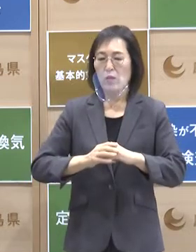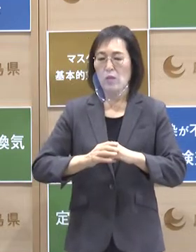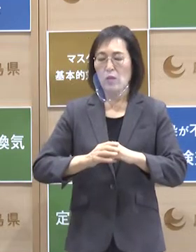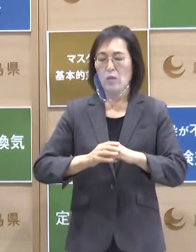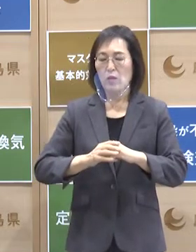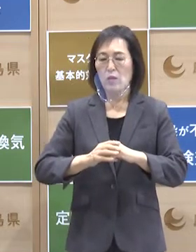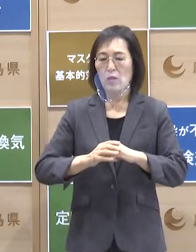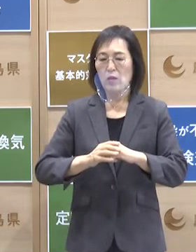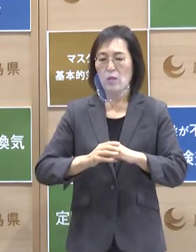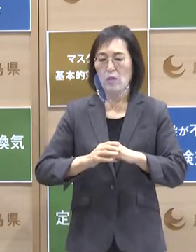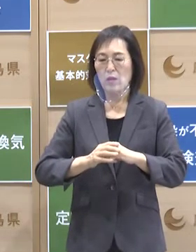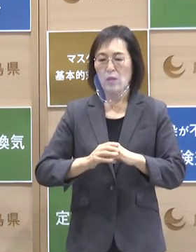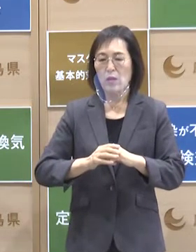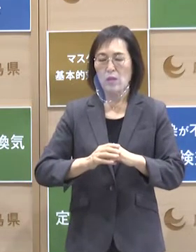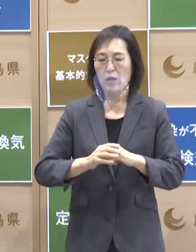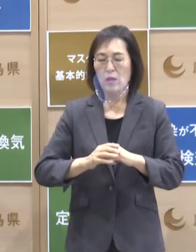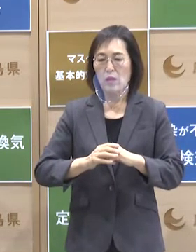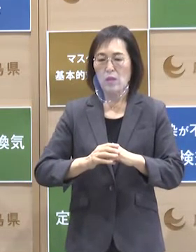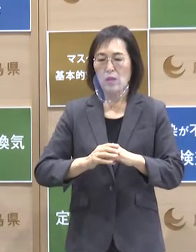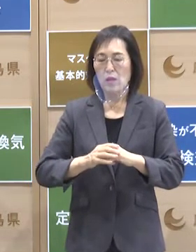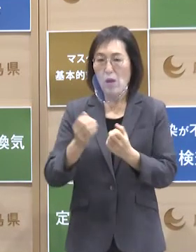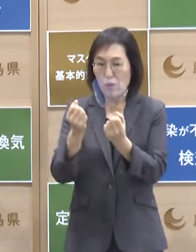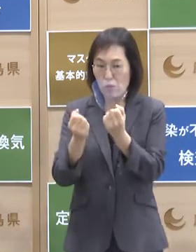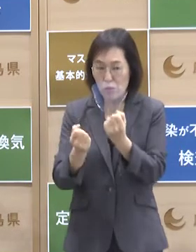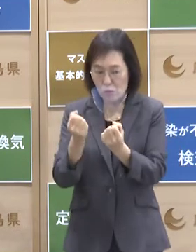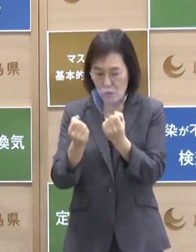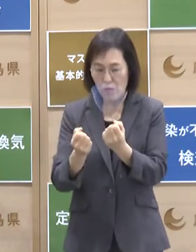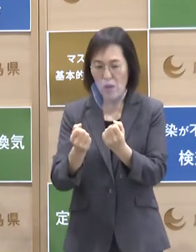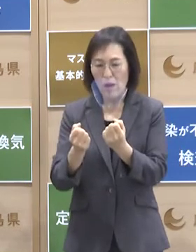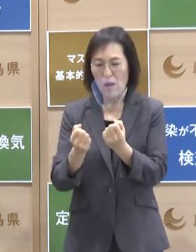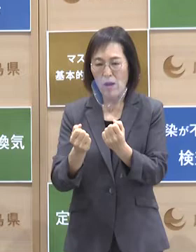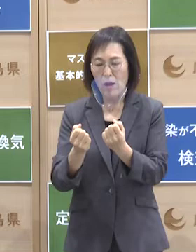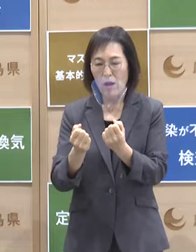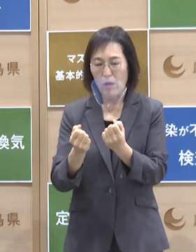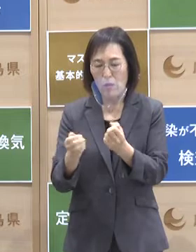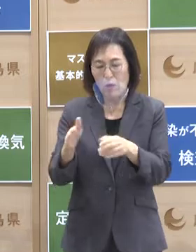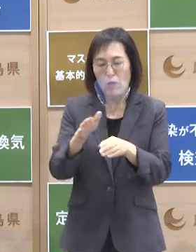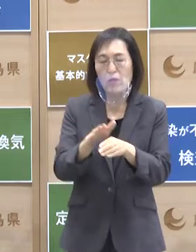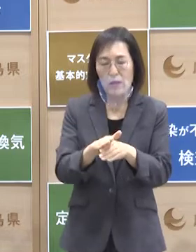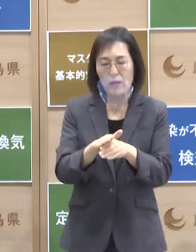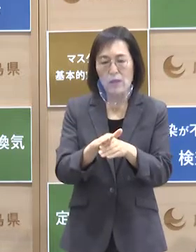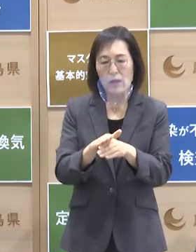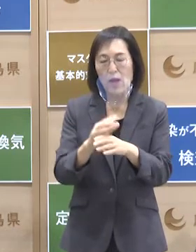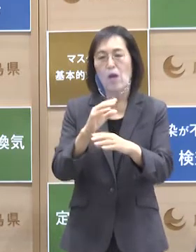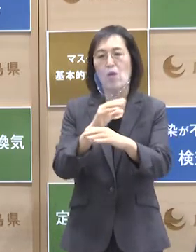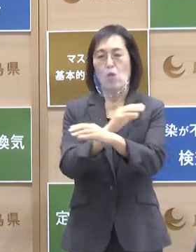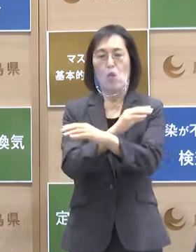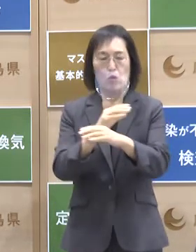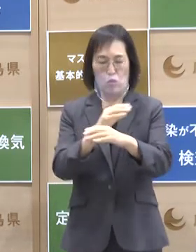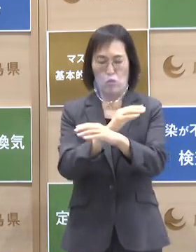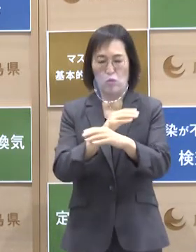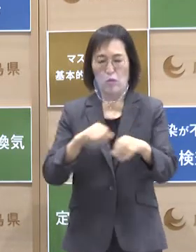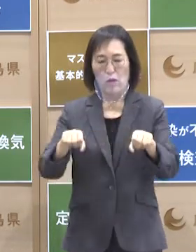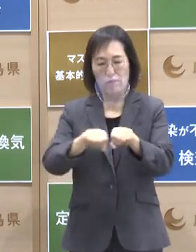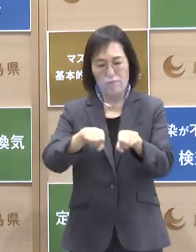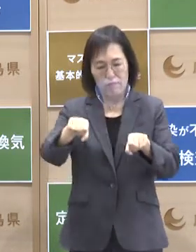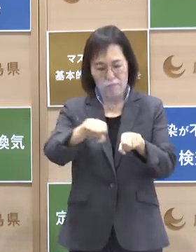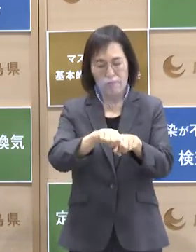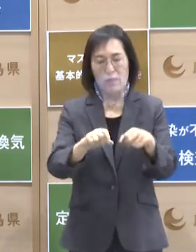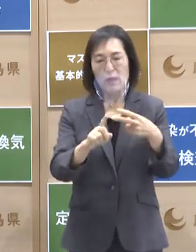の、これ、まあ、車もあるので公共とは限らないですけど、交通の建設機能と、それ